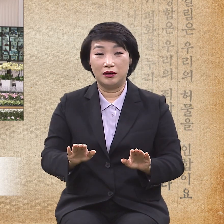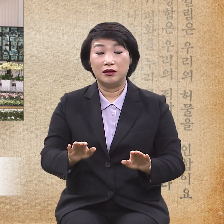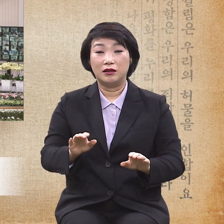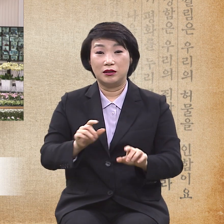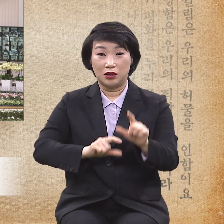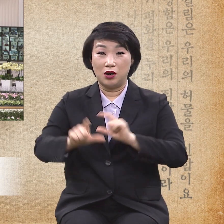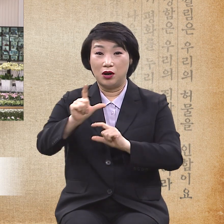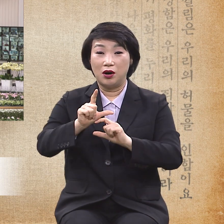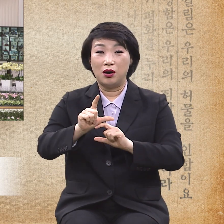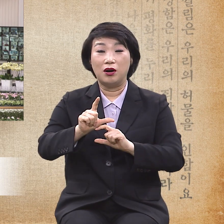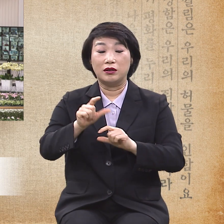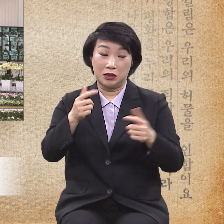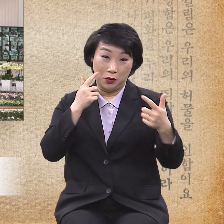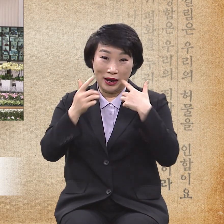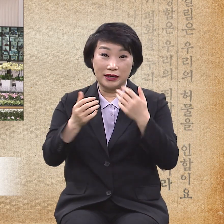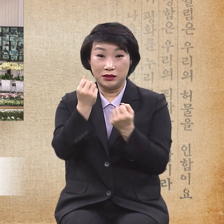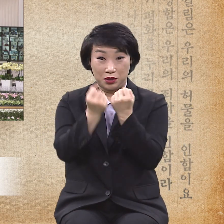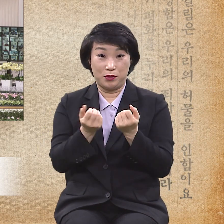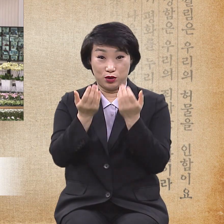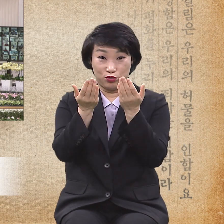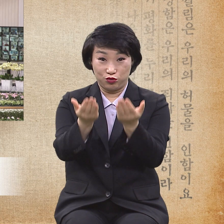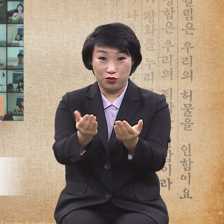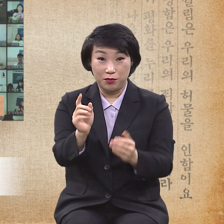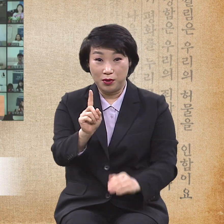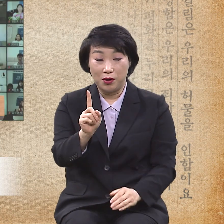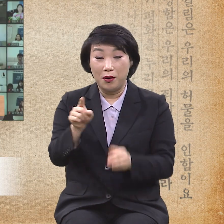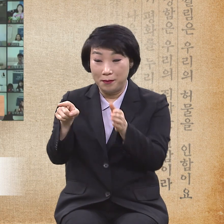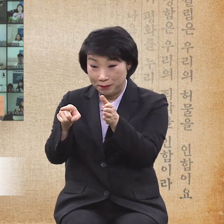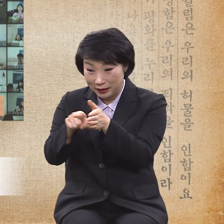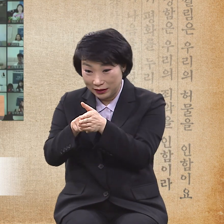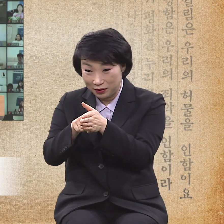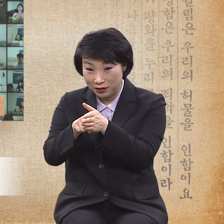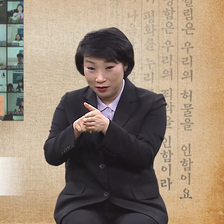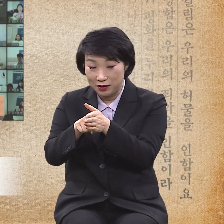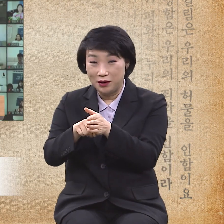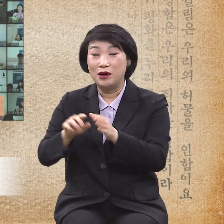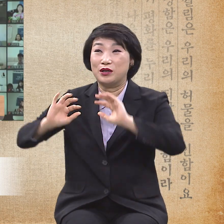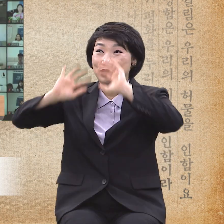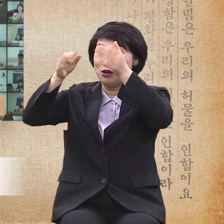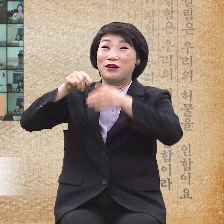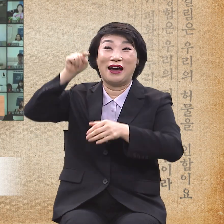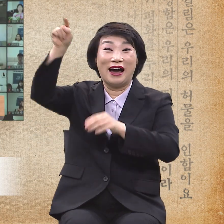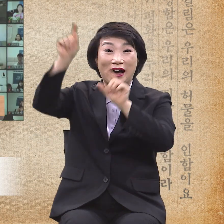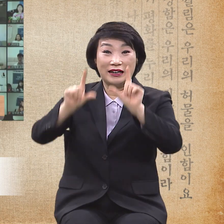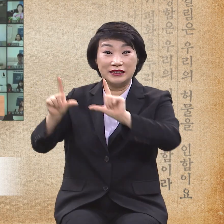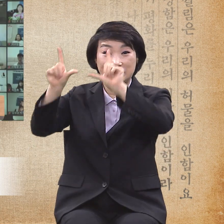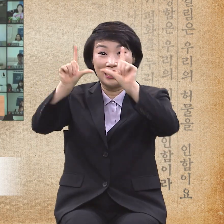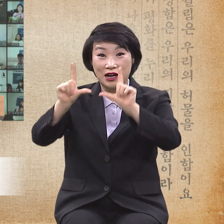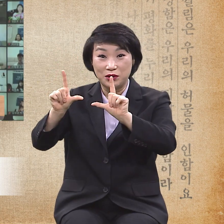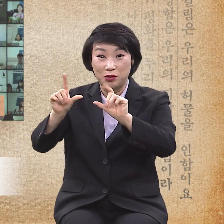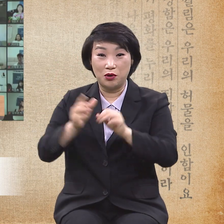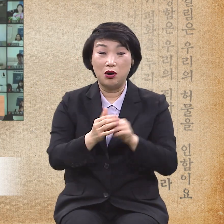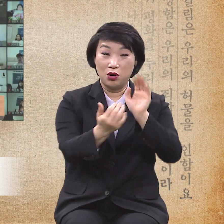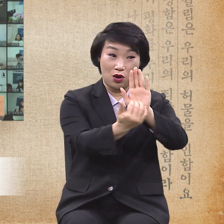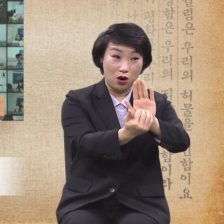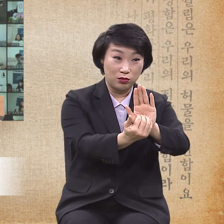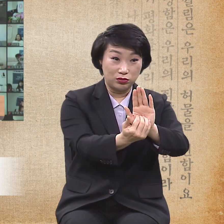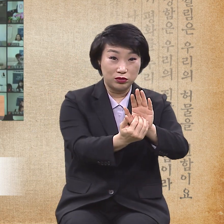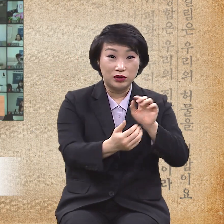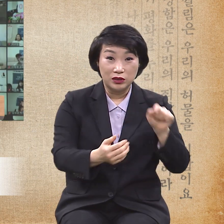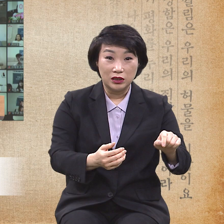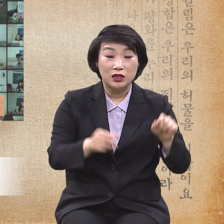더 선명하게 말하면 믿음은 천국에서 사는 것이요